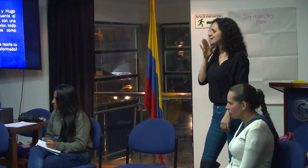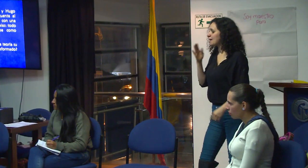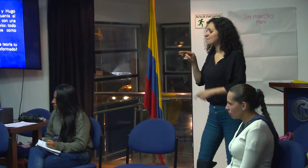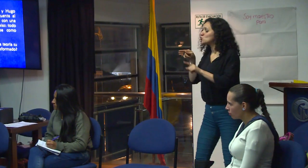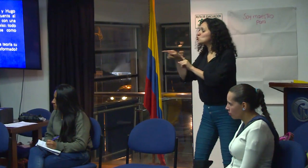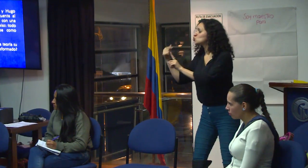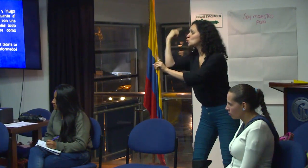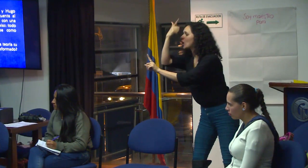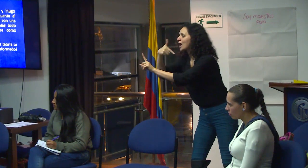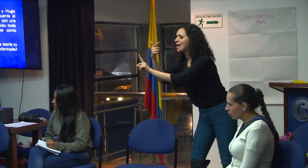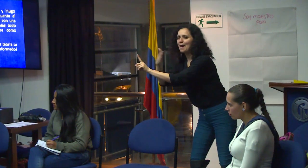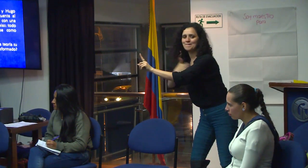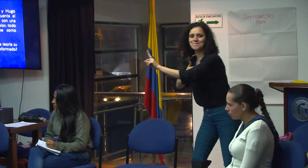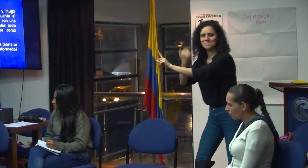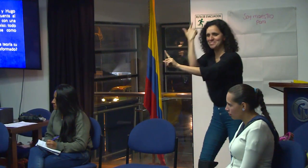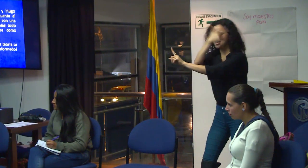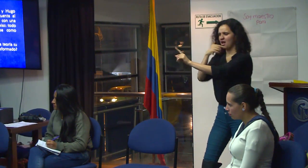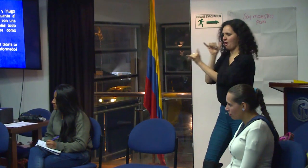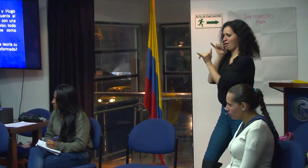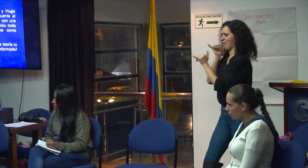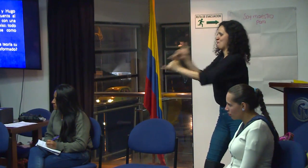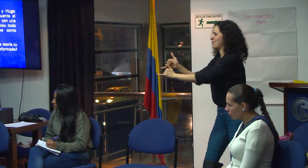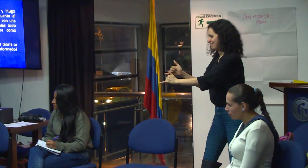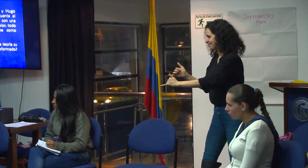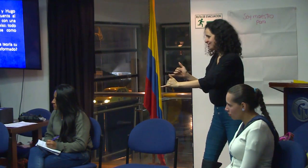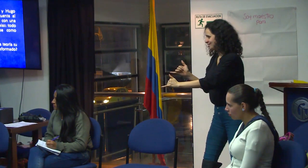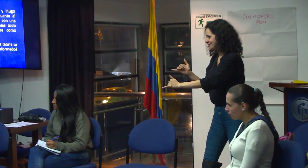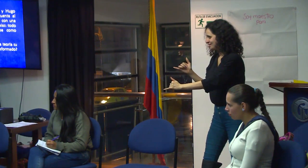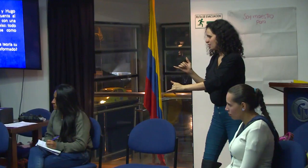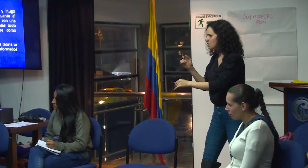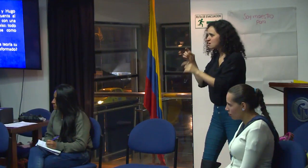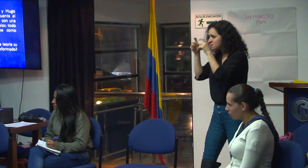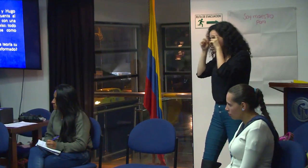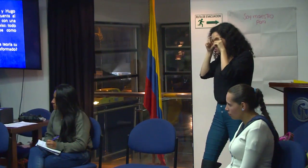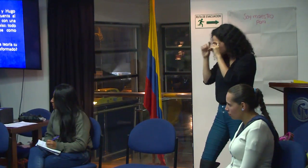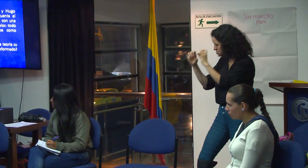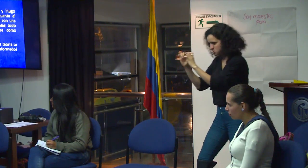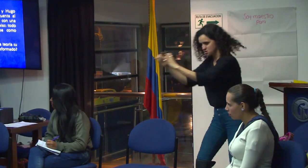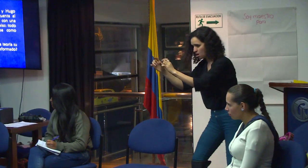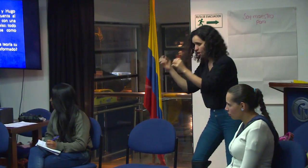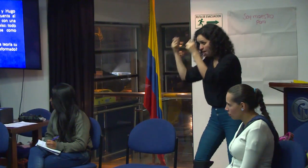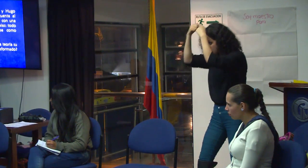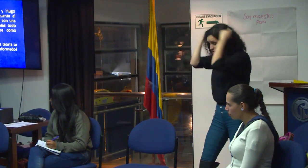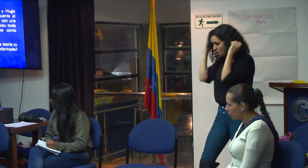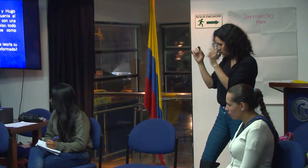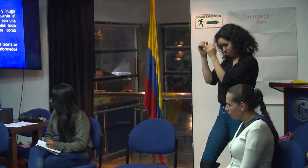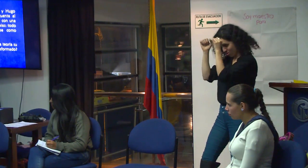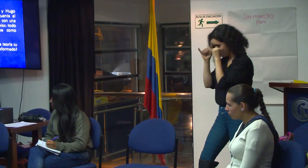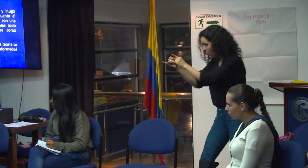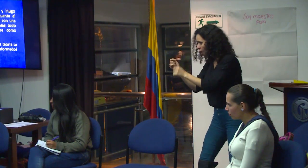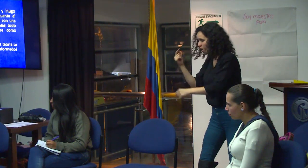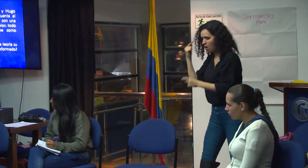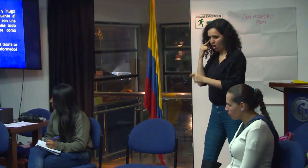y son exactamente el mismo rostro. Las mismas gafas, el mismo peinado, la misma nariz, los mismos